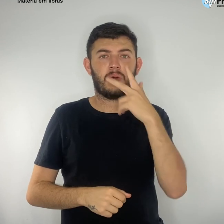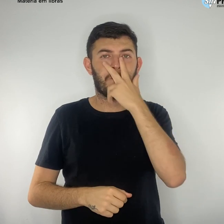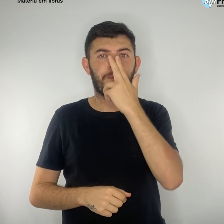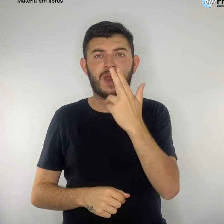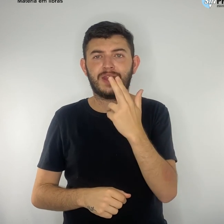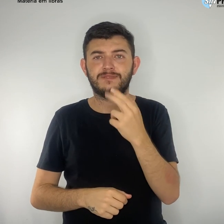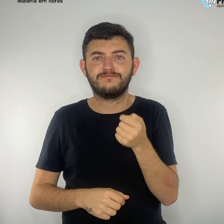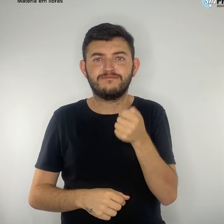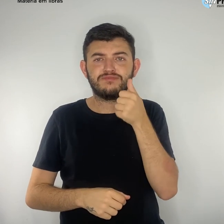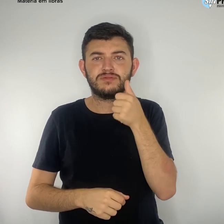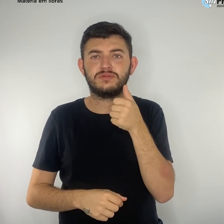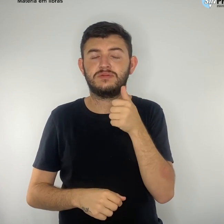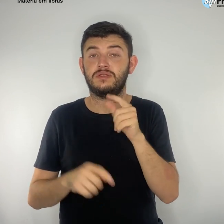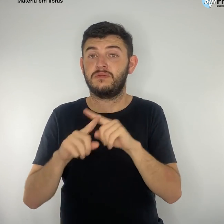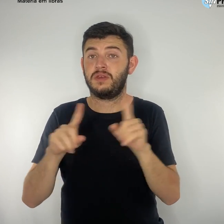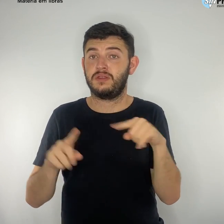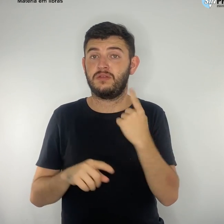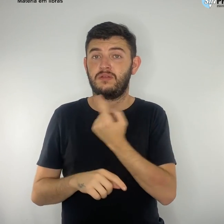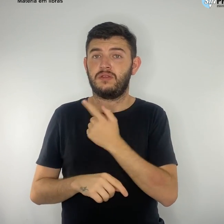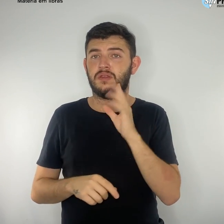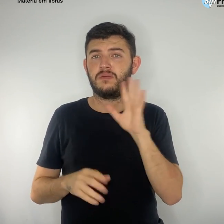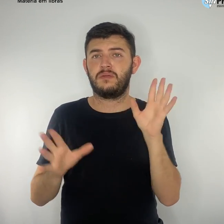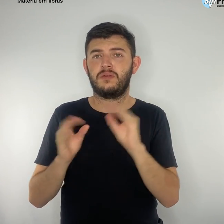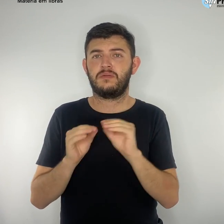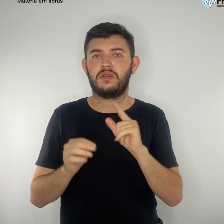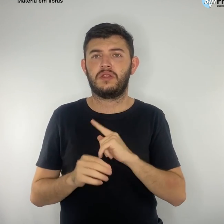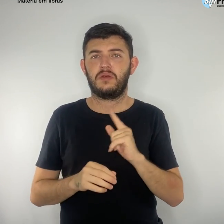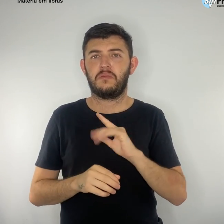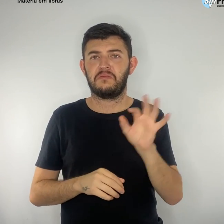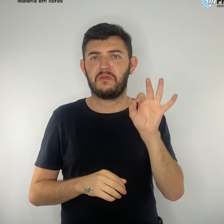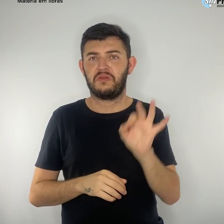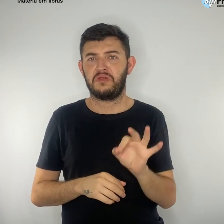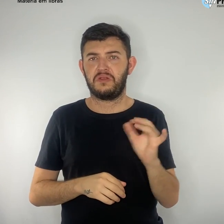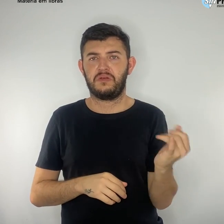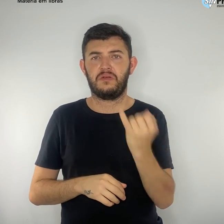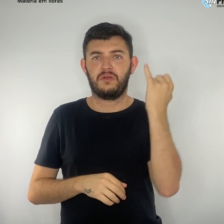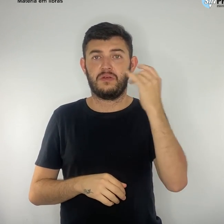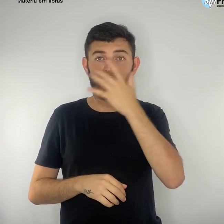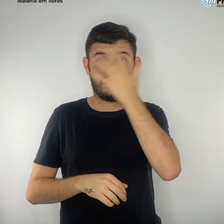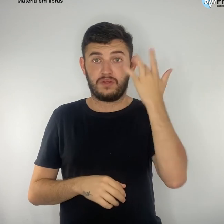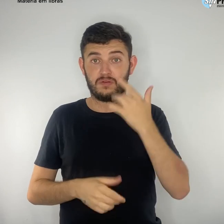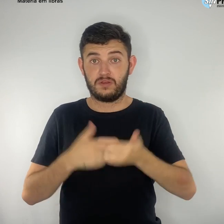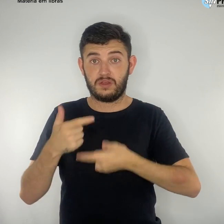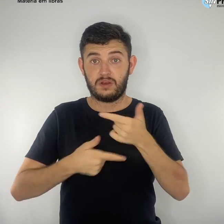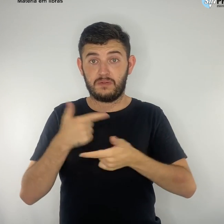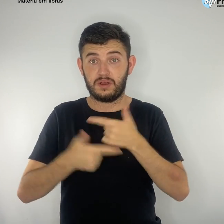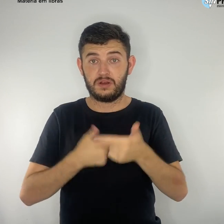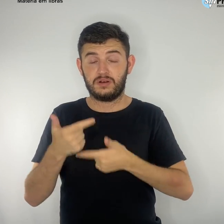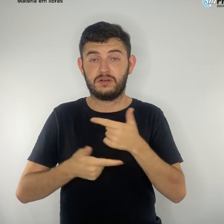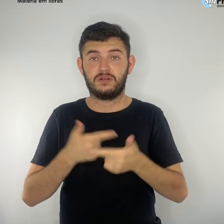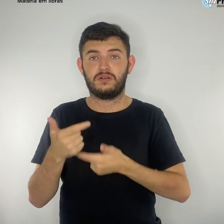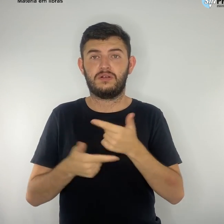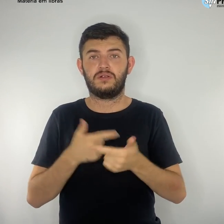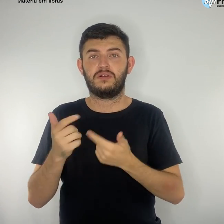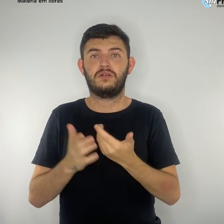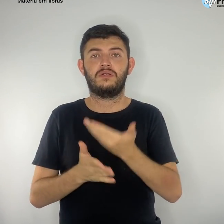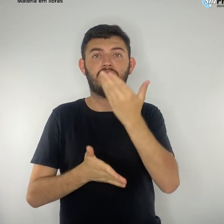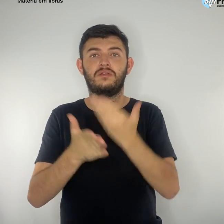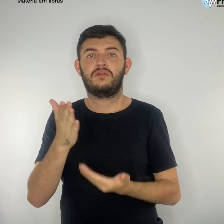pequena, chega-se a um número relevante. O trabalhador deixou de receber R$